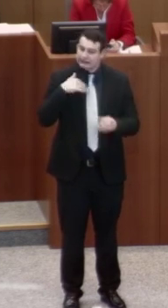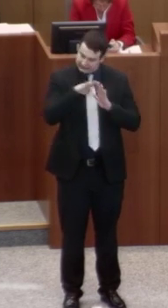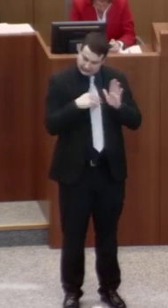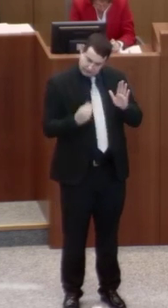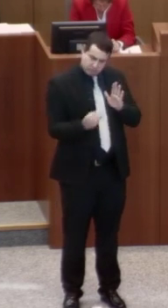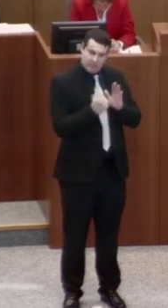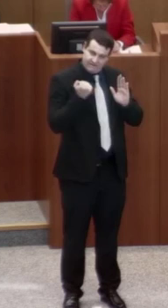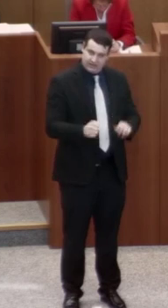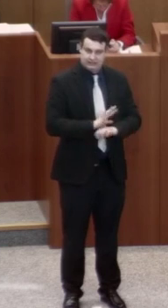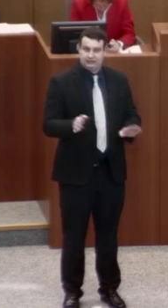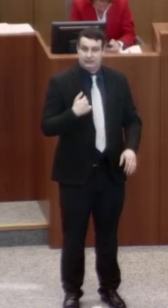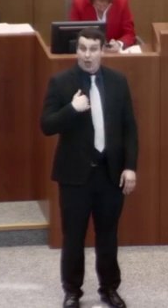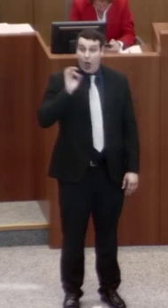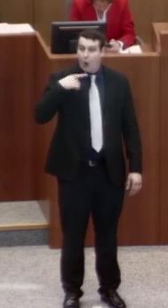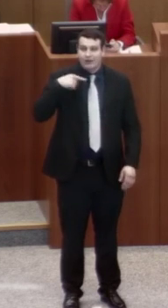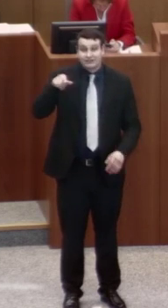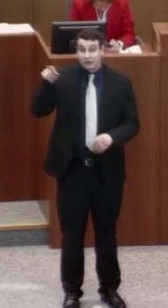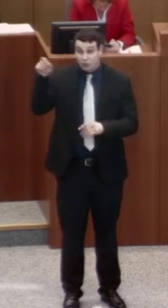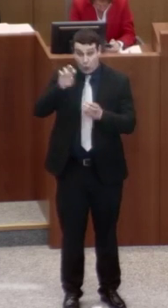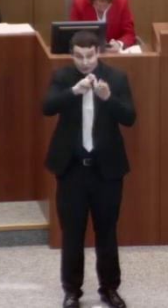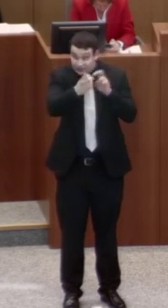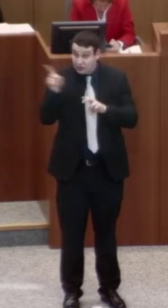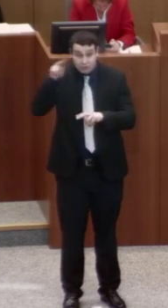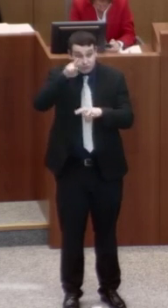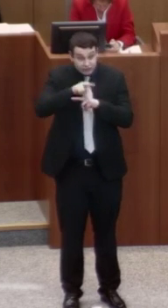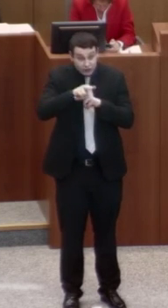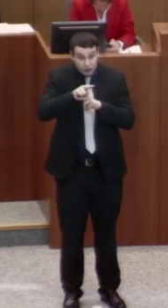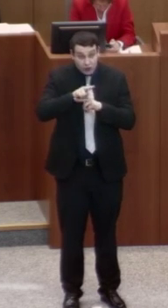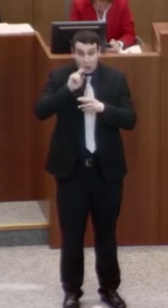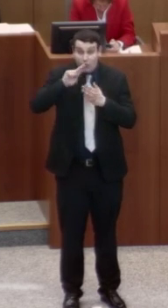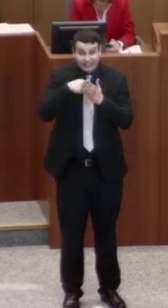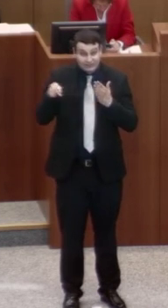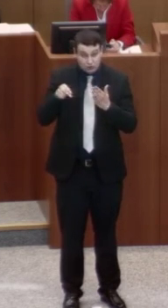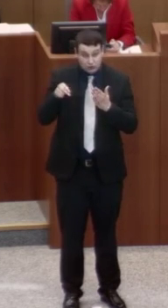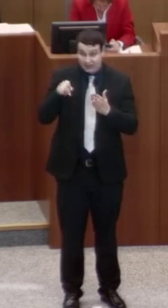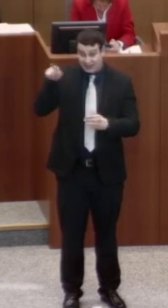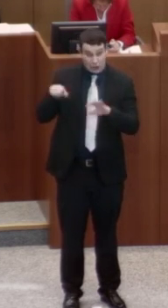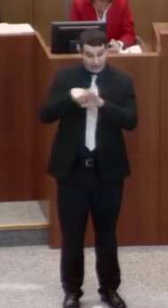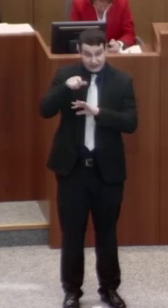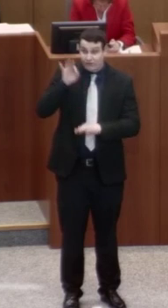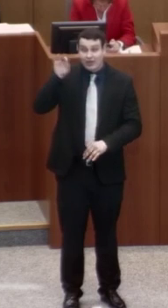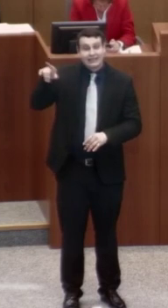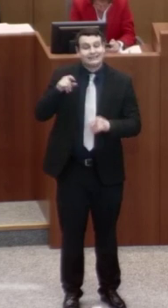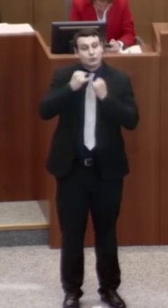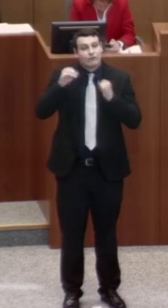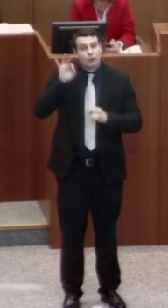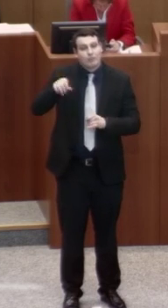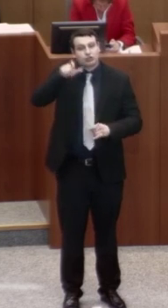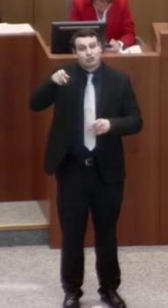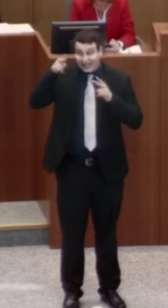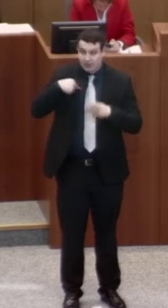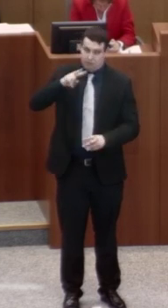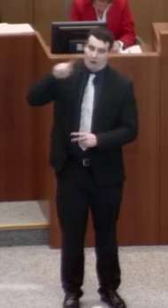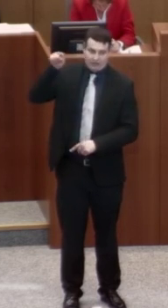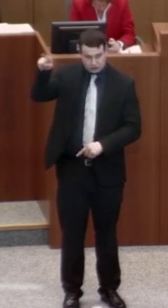unabhängige Instanz zur Überwachung der Umsetzung der UN-BHK in NRW werden wir das Institut für Menschenrechte beauftragen.